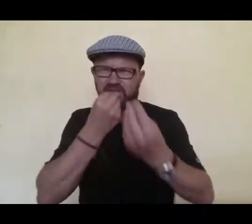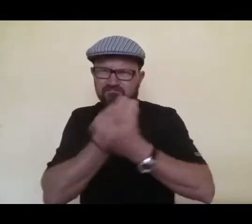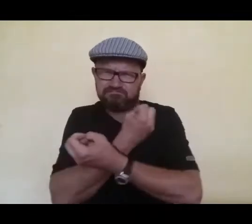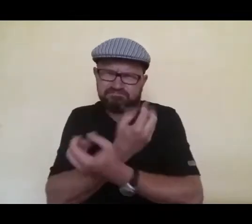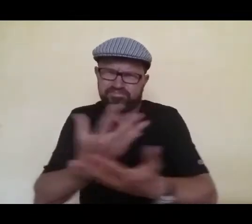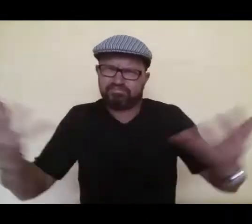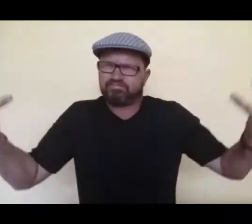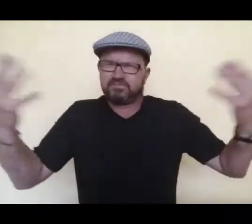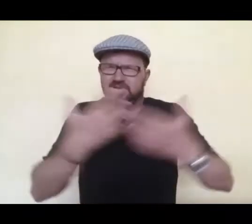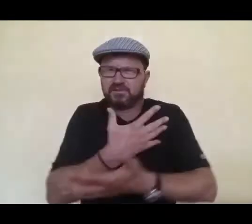Pues yo voy a